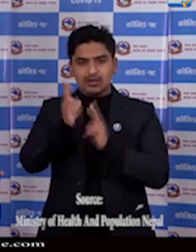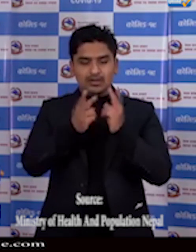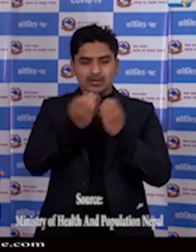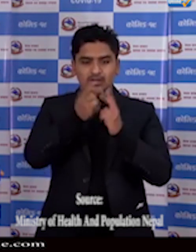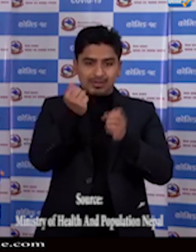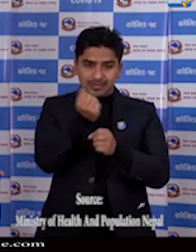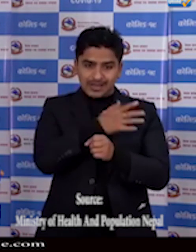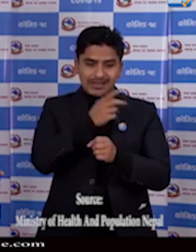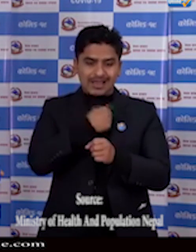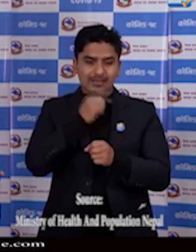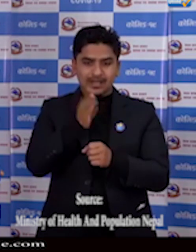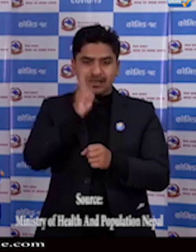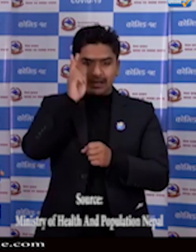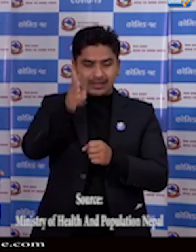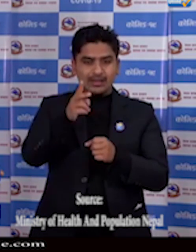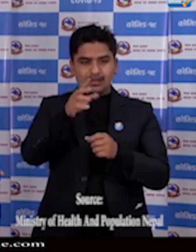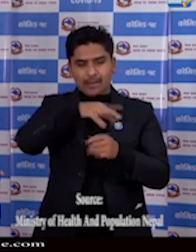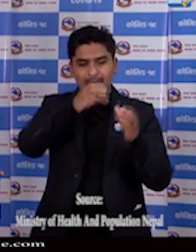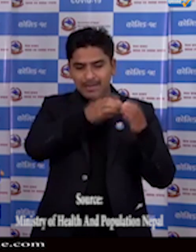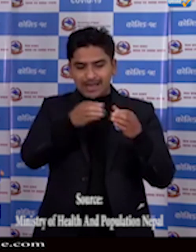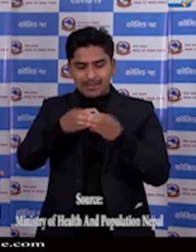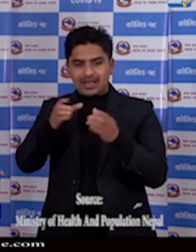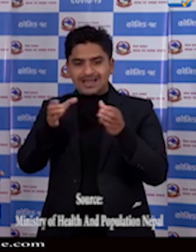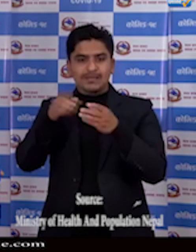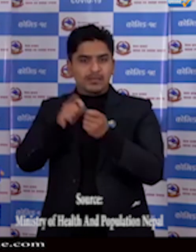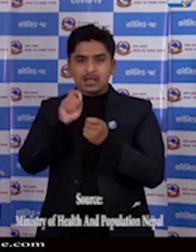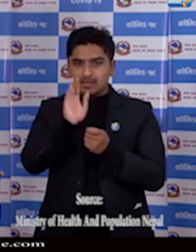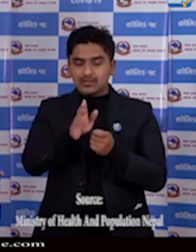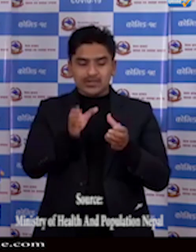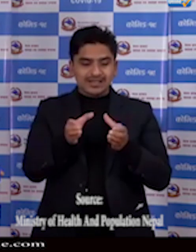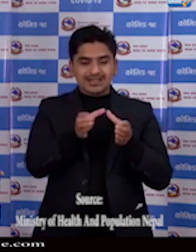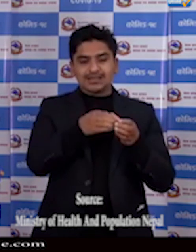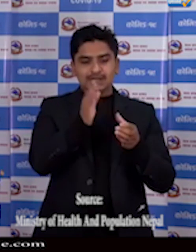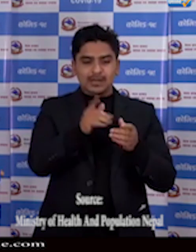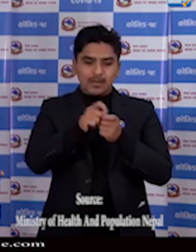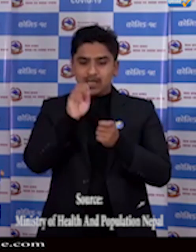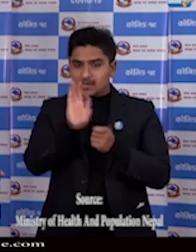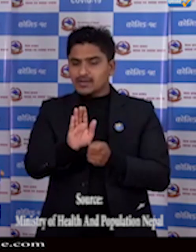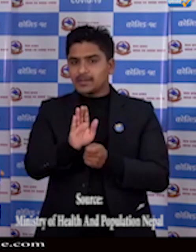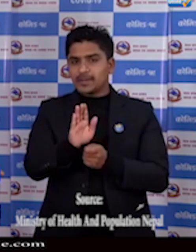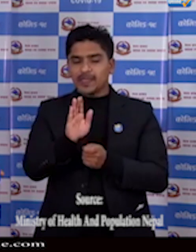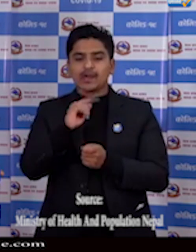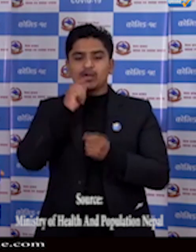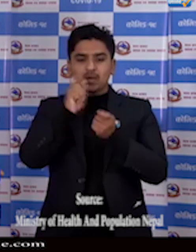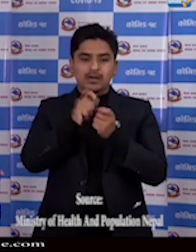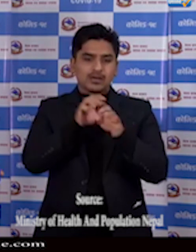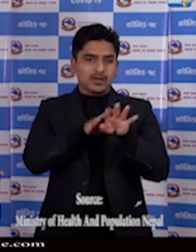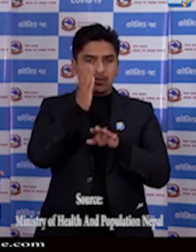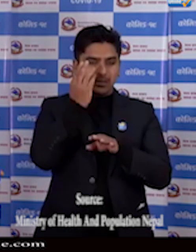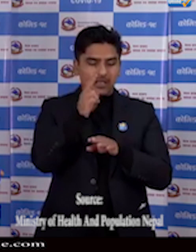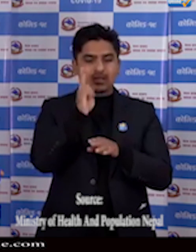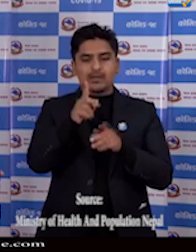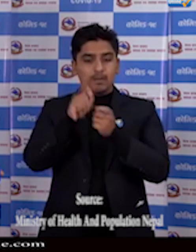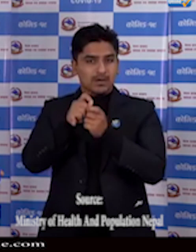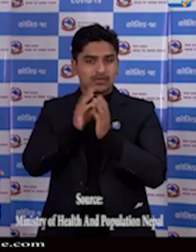भन्दा हामीले त्यहाँ हरेक पालिकामा एउटा टिम पनि बनाएका छौँ त्यो टिमहरू कतिले फर्मेसन गर्नुभएको छ बनाउनु भएको छ नबनाउनु भएको भए त्यो